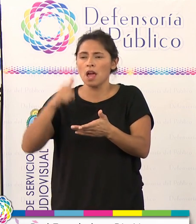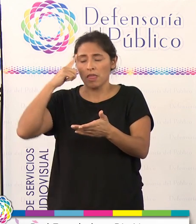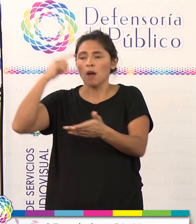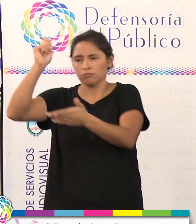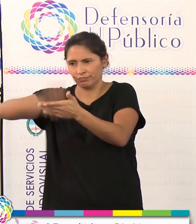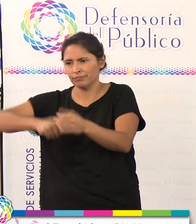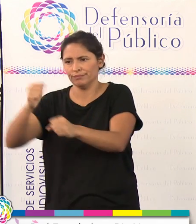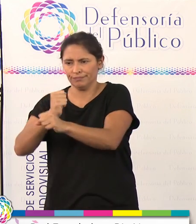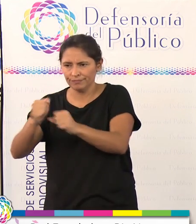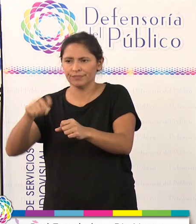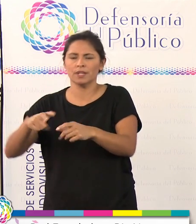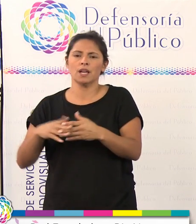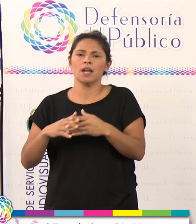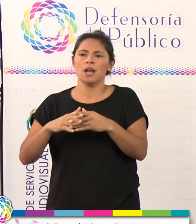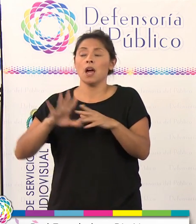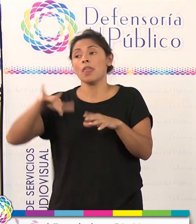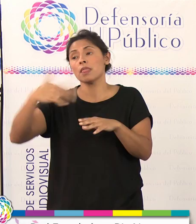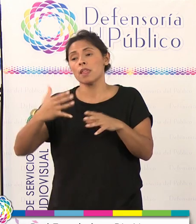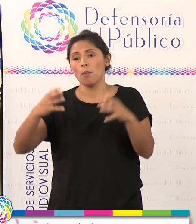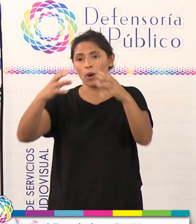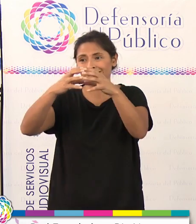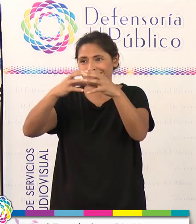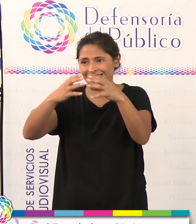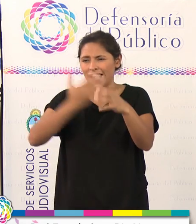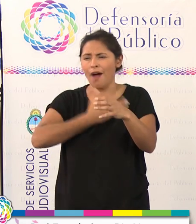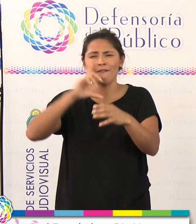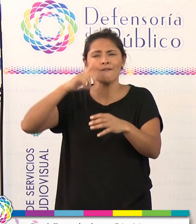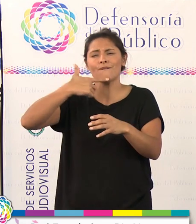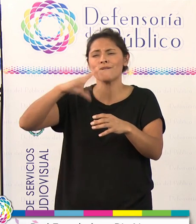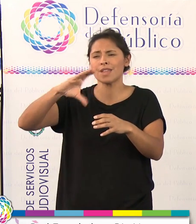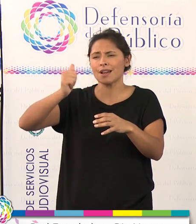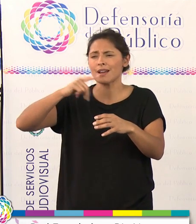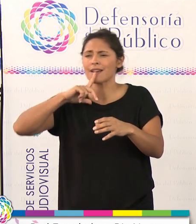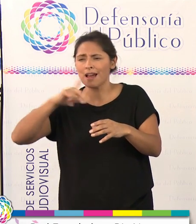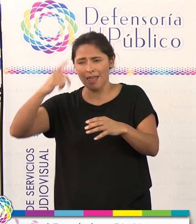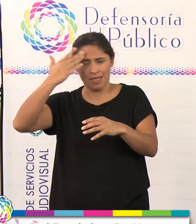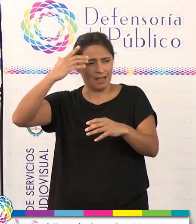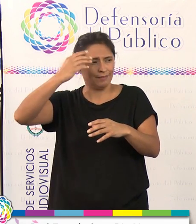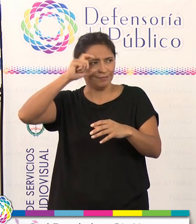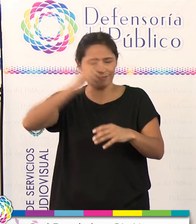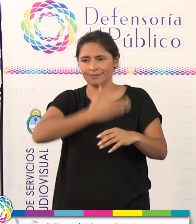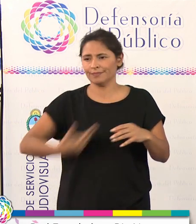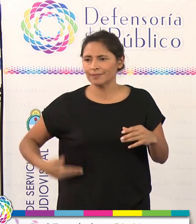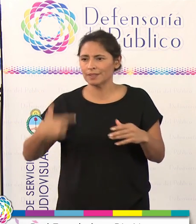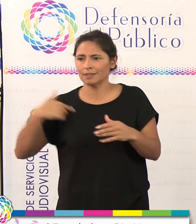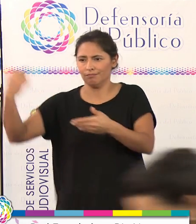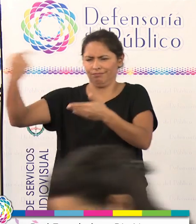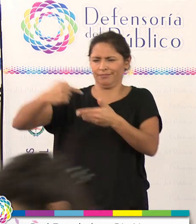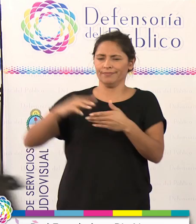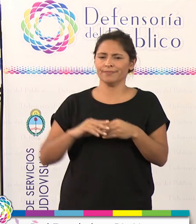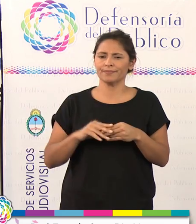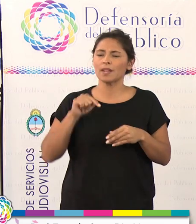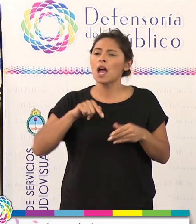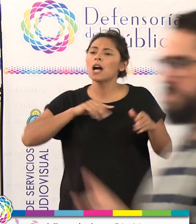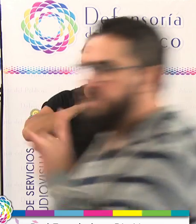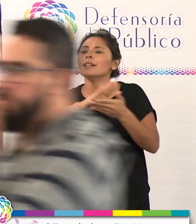y posteriormente apelado por la Fiscalía de Estado en representación de la policía. Eso tiene que ser resuelto por el Superior Tribunal de Justicia, pero